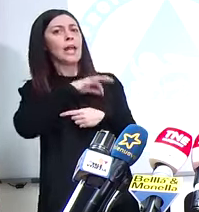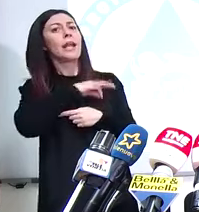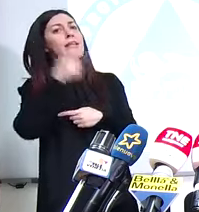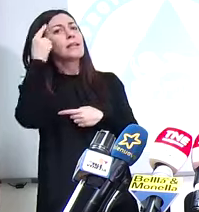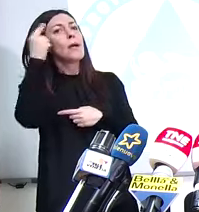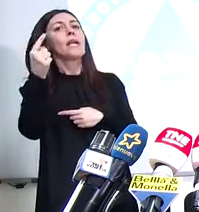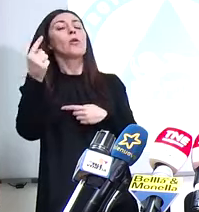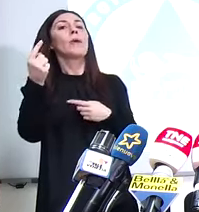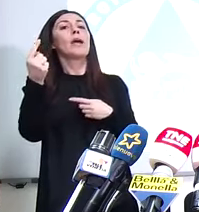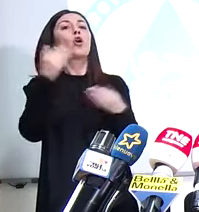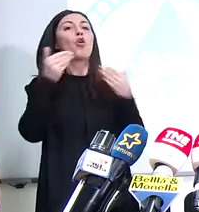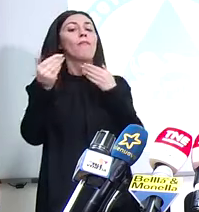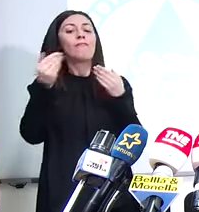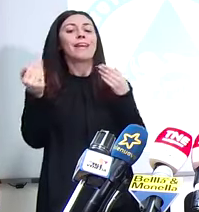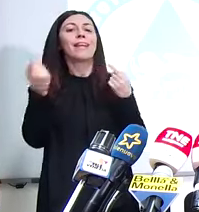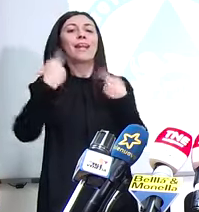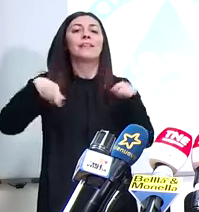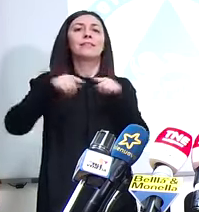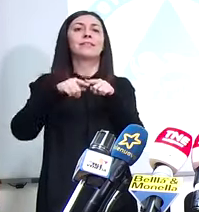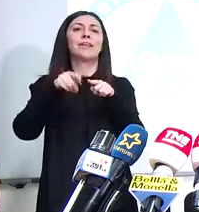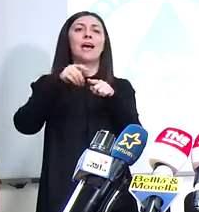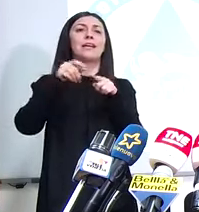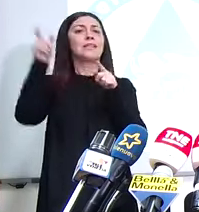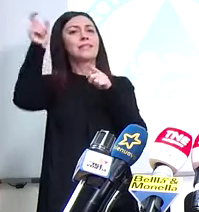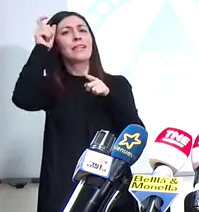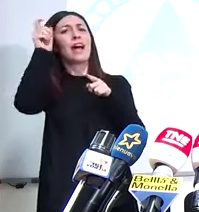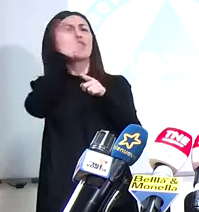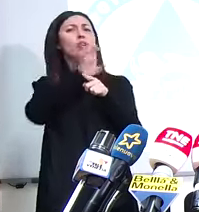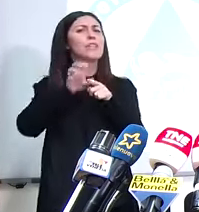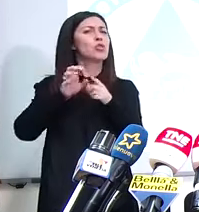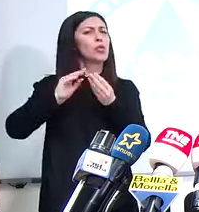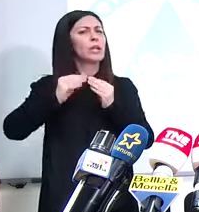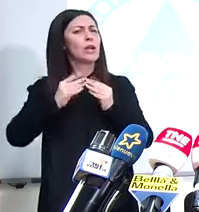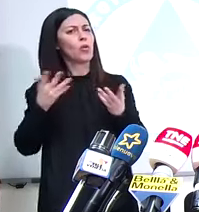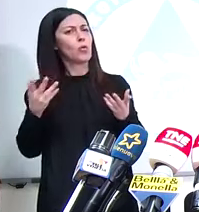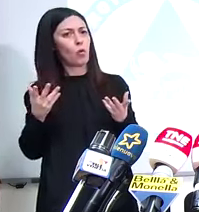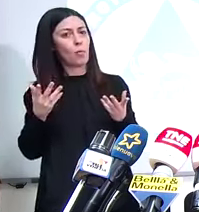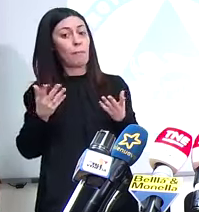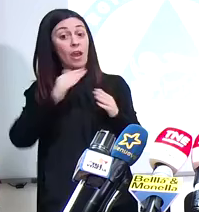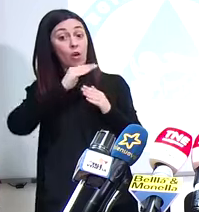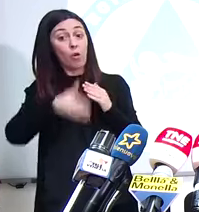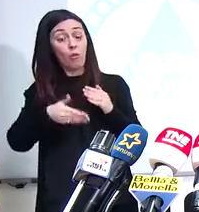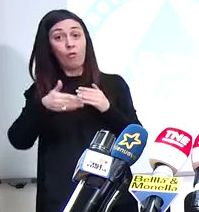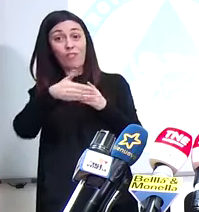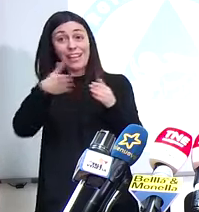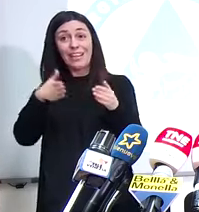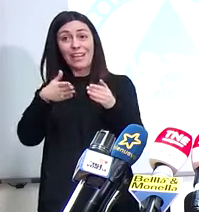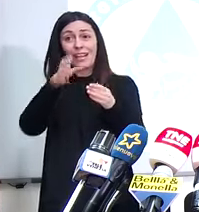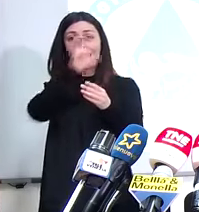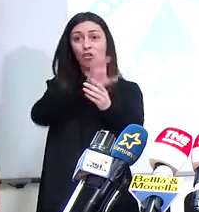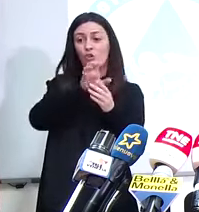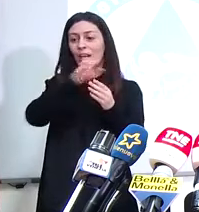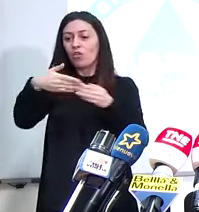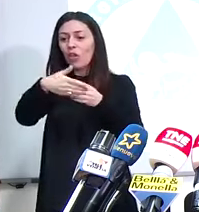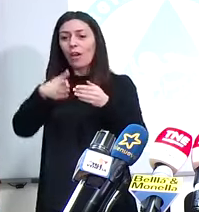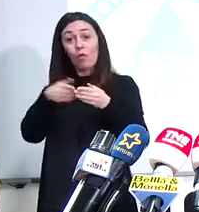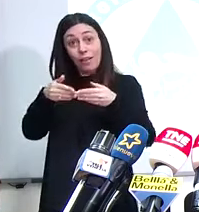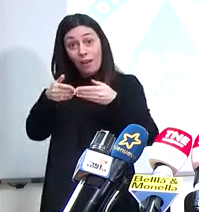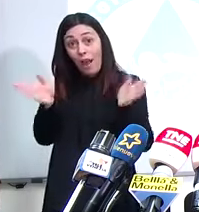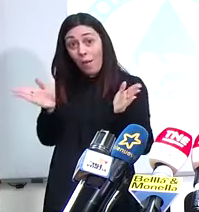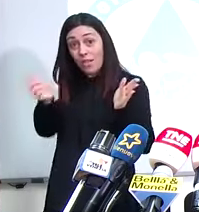si aprono si aprono no non siamo ancora quei livelli della discussione no sto parlando di vaccini in questo